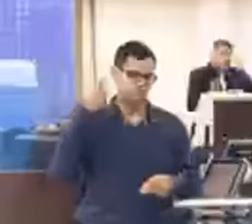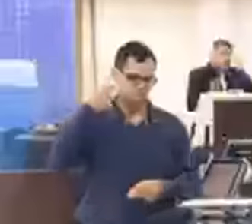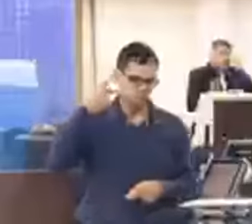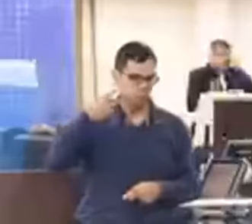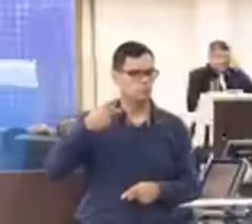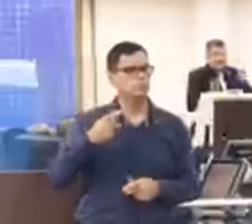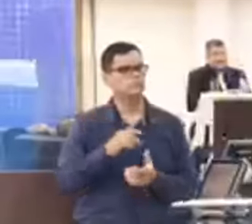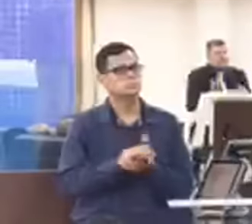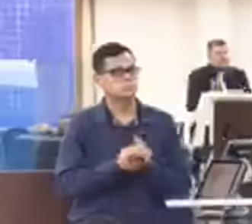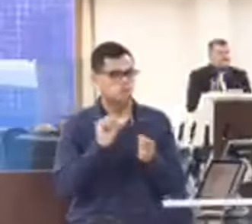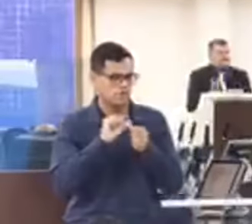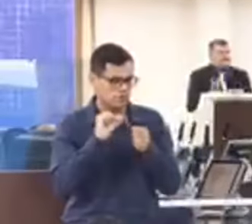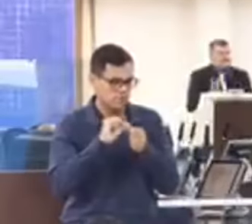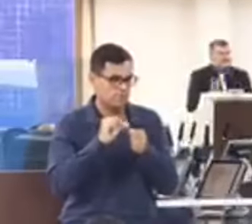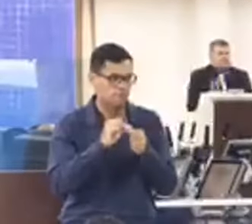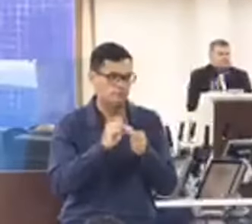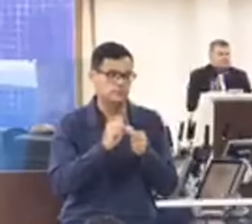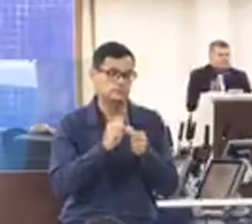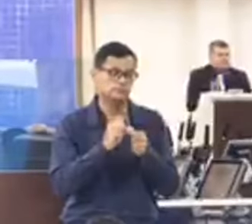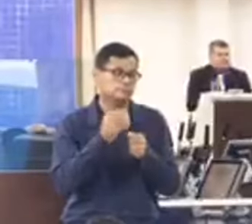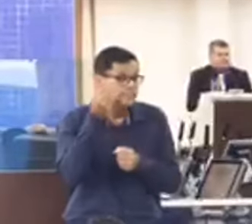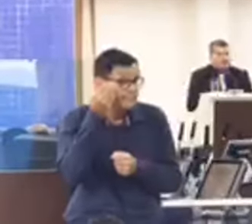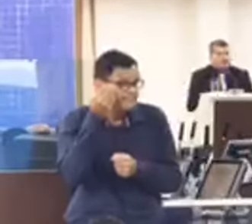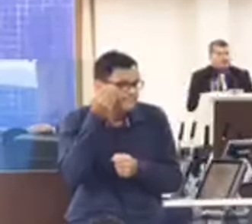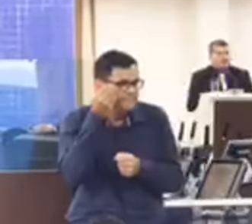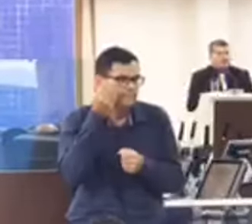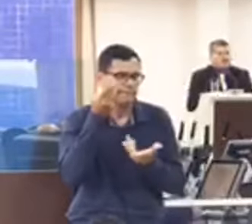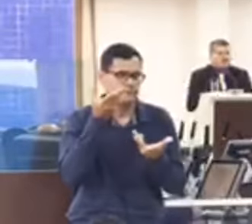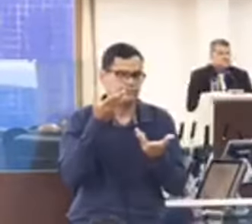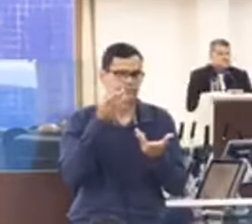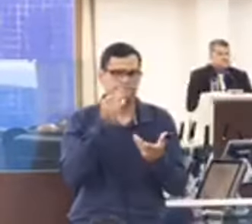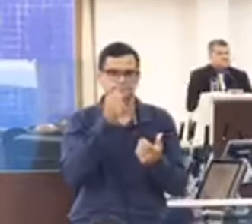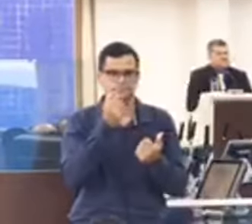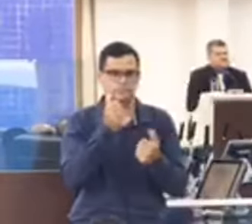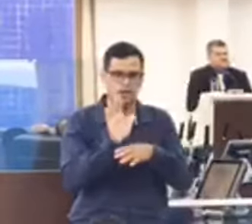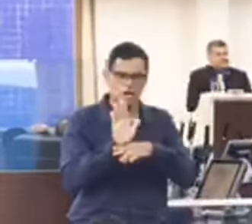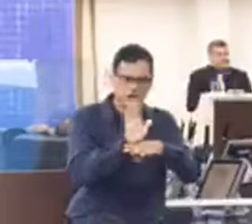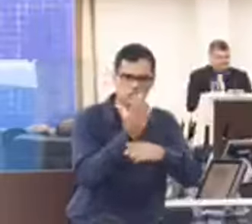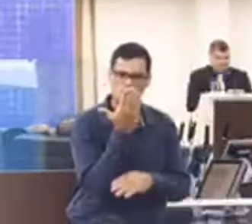fiz o que estava ao alcance: auxílio alimentação,